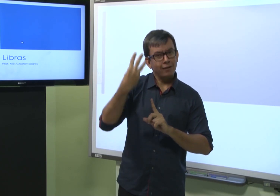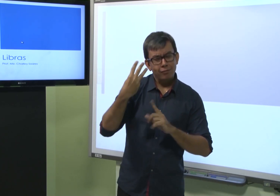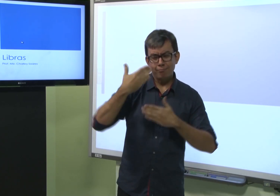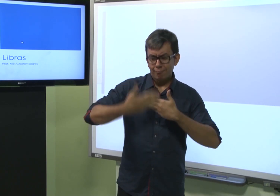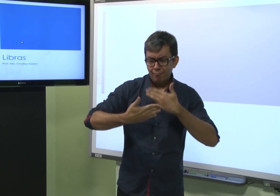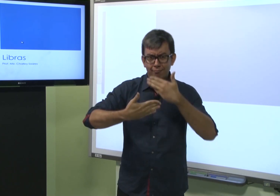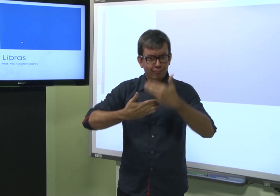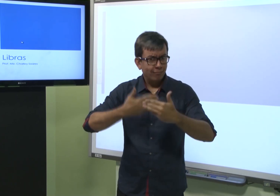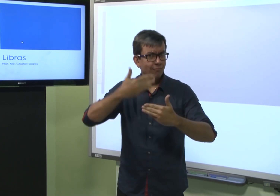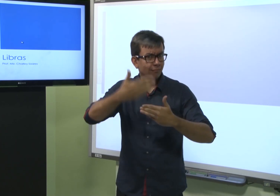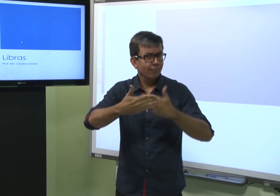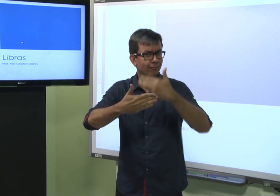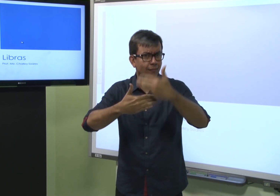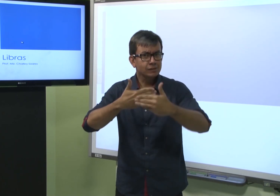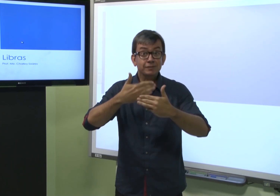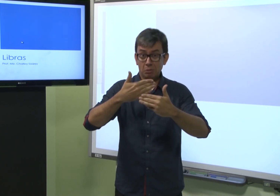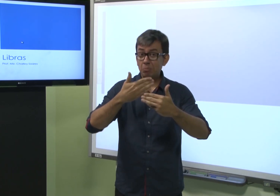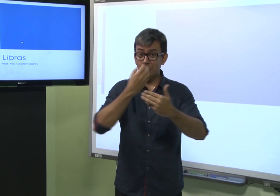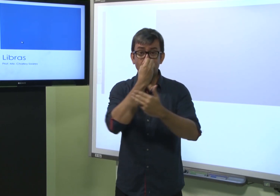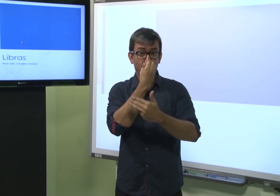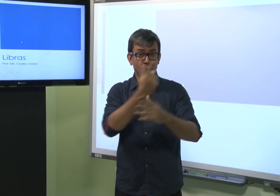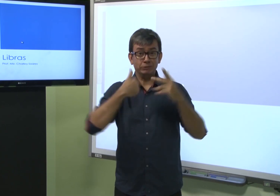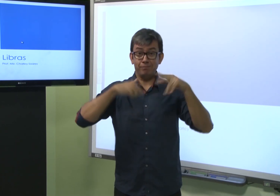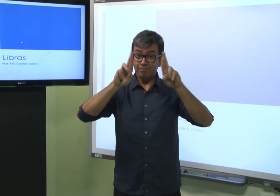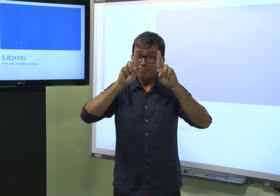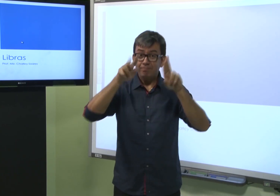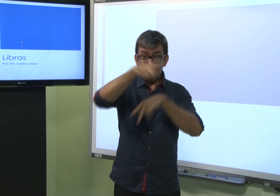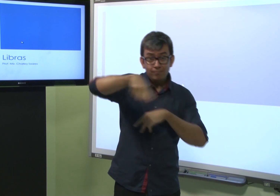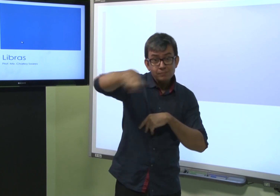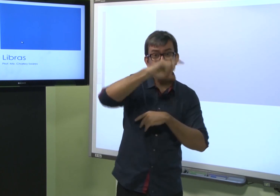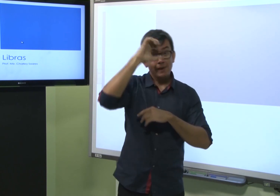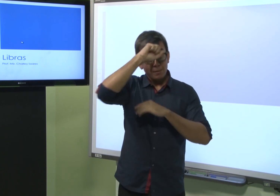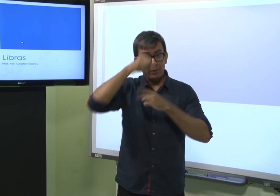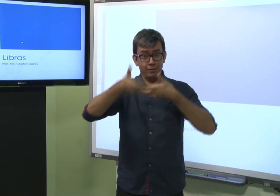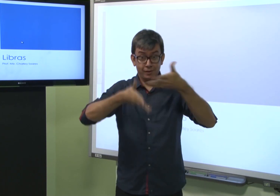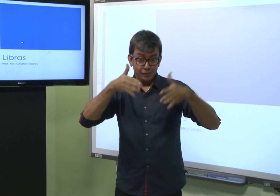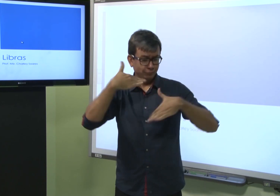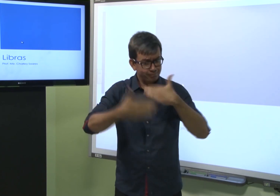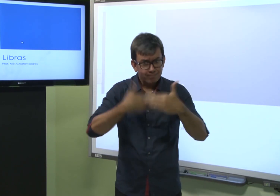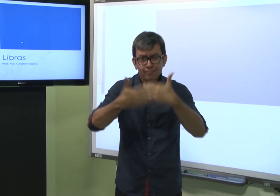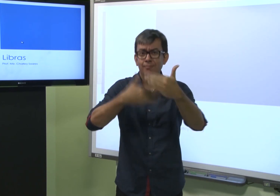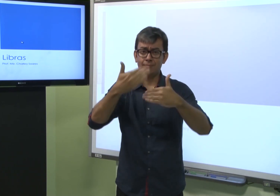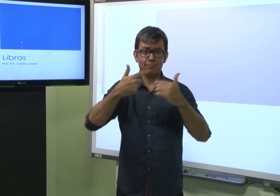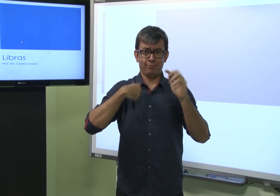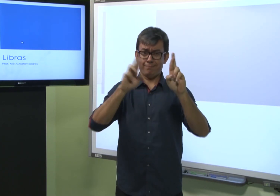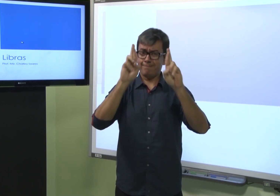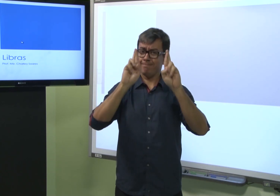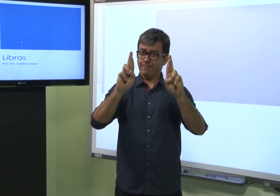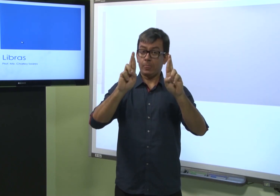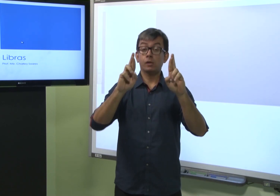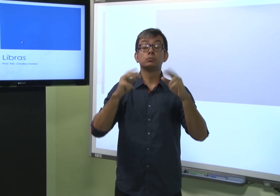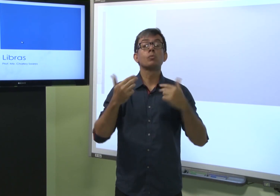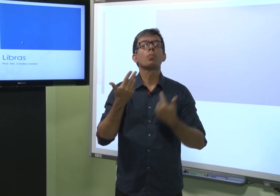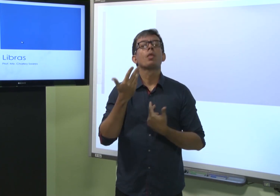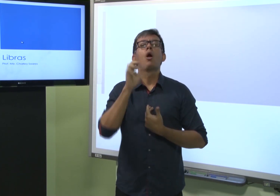já aprenderam o módulo 1, 2 e 3. E agora eu torço para que vocês continuem desenvolvendo sobre a